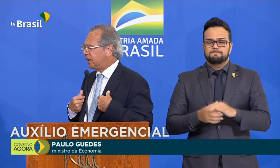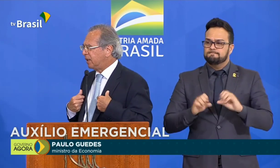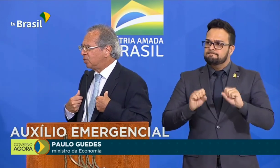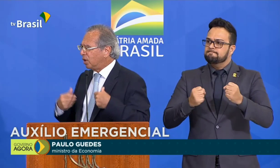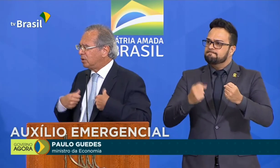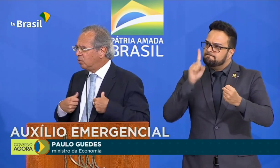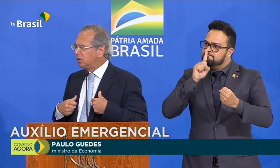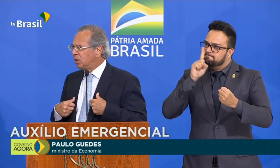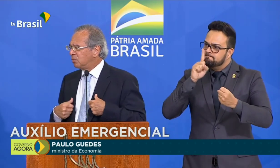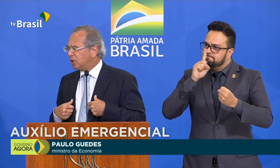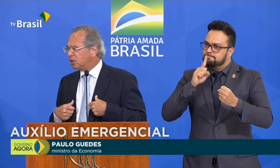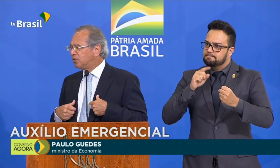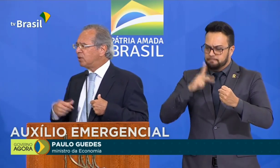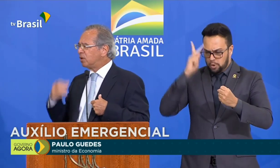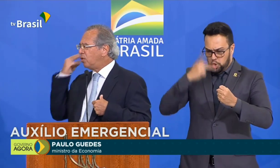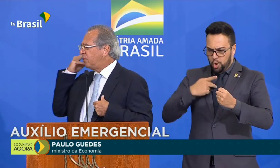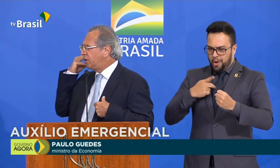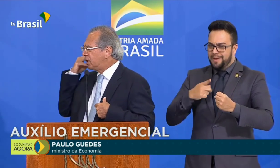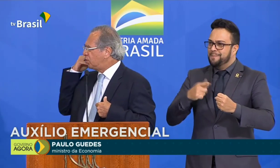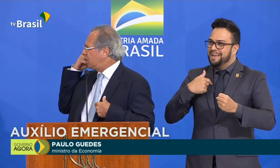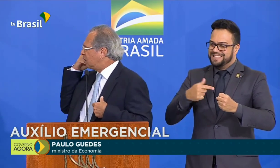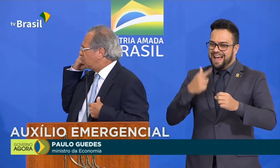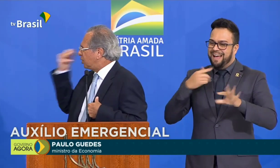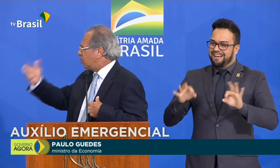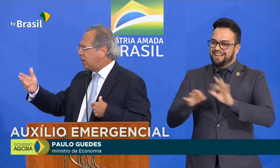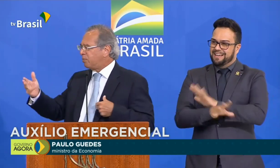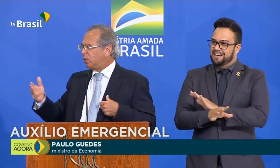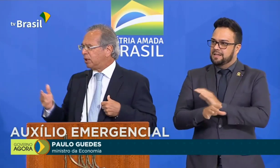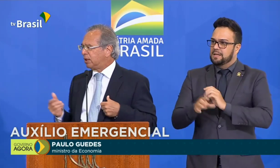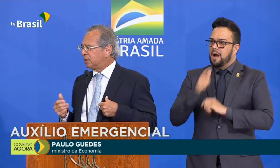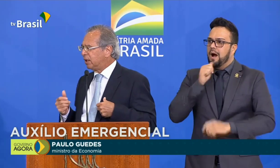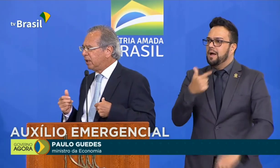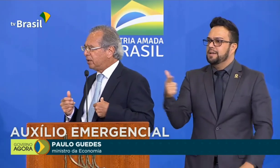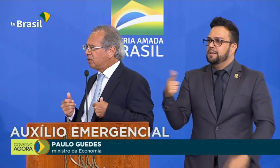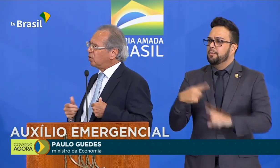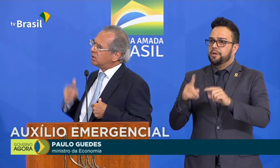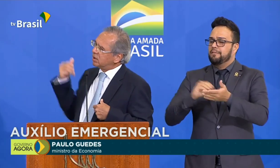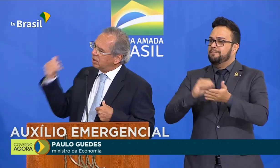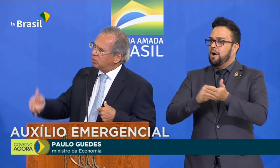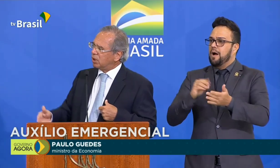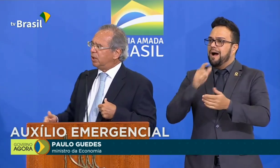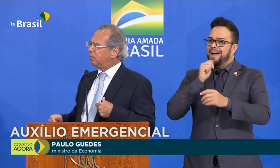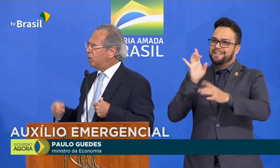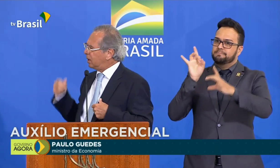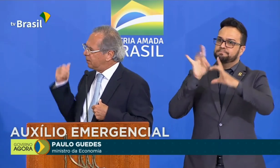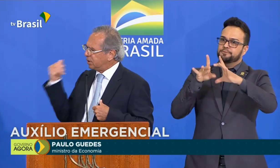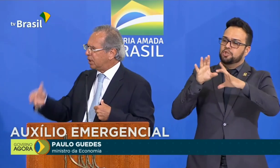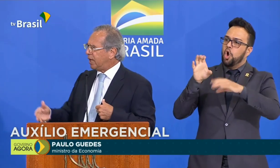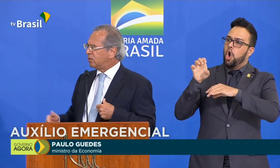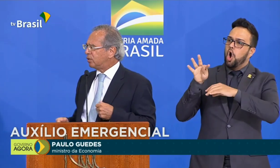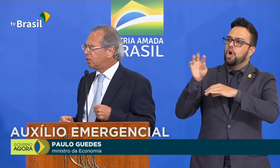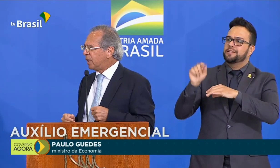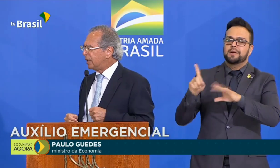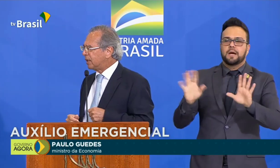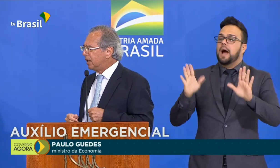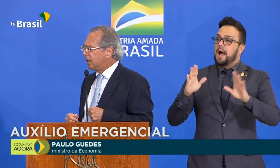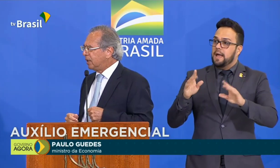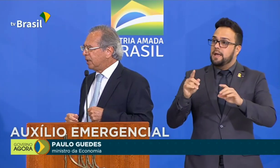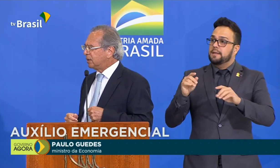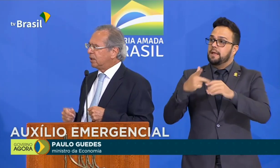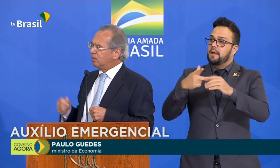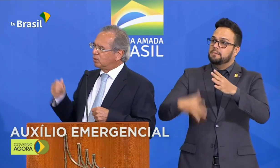parte também. Nós não estamos satisfeitos ao ouvir que o dinheiro não chegou na ponta ainda. Então, nós seguimos criando programas de crédito